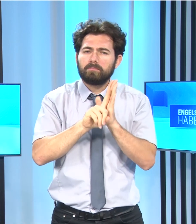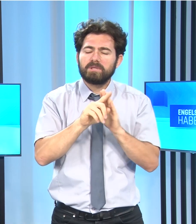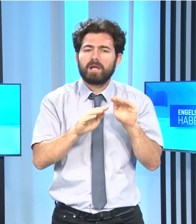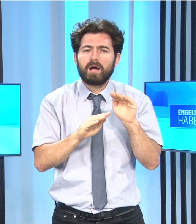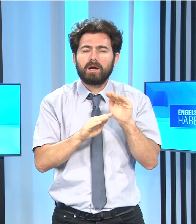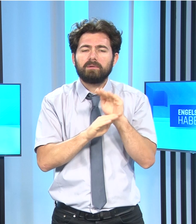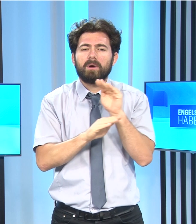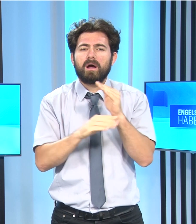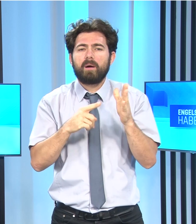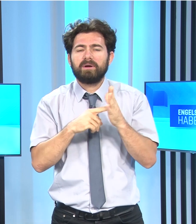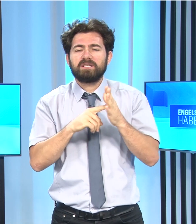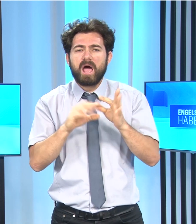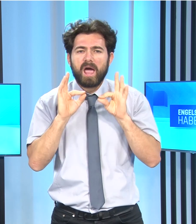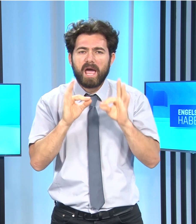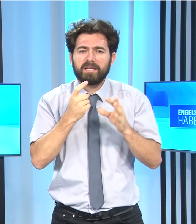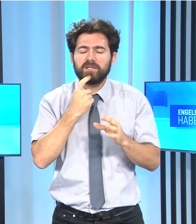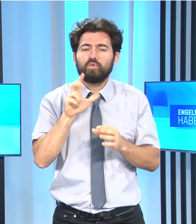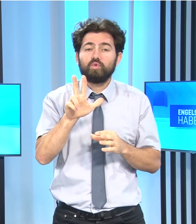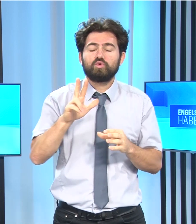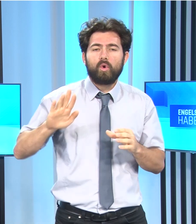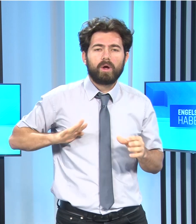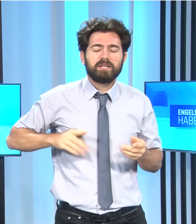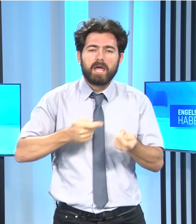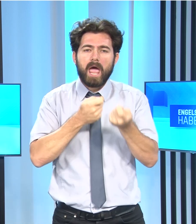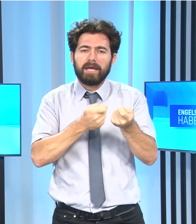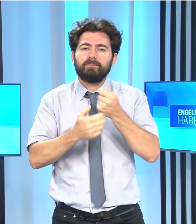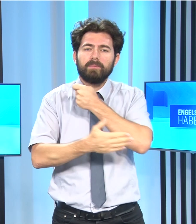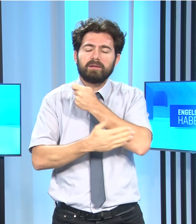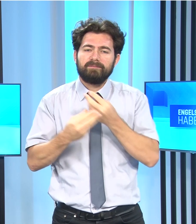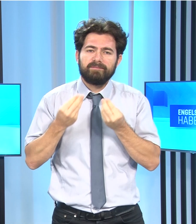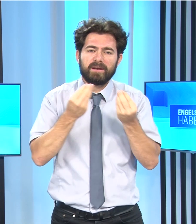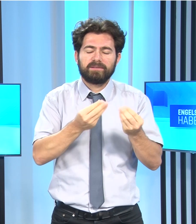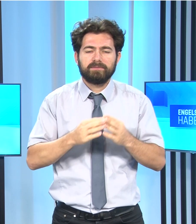her yıl 3 öğrenciye eğitim bursu verecek.